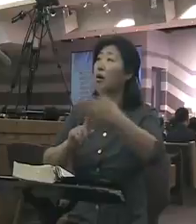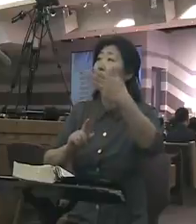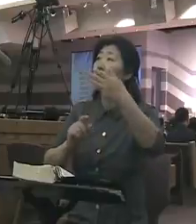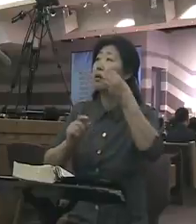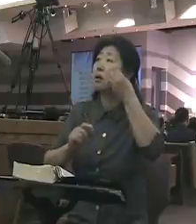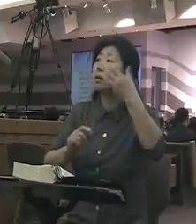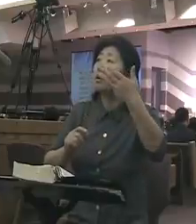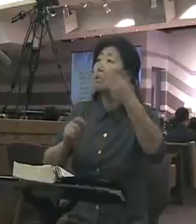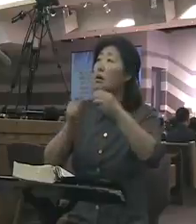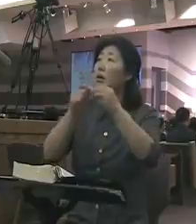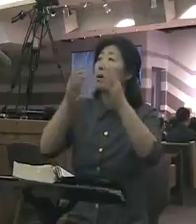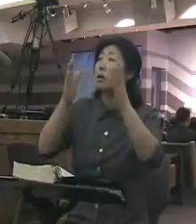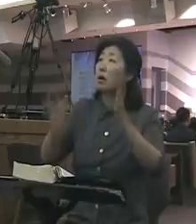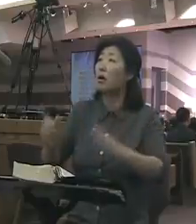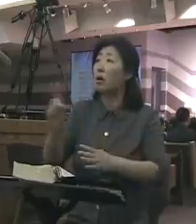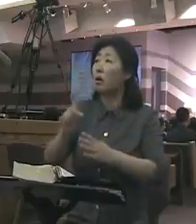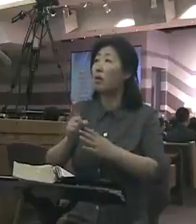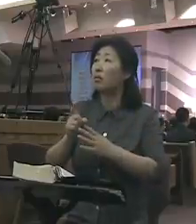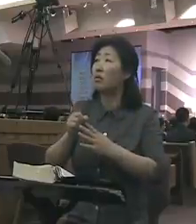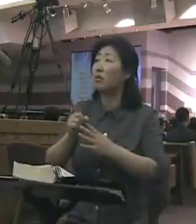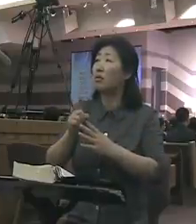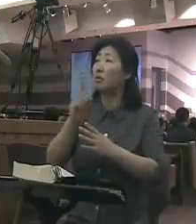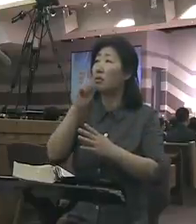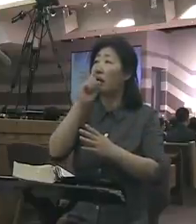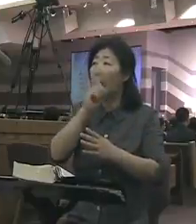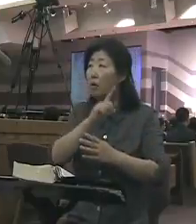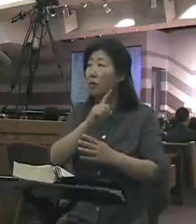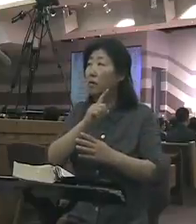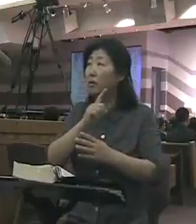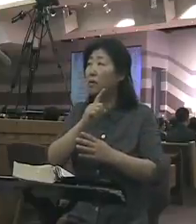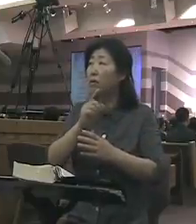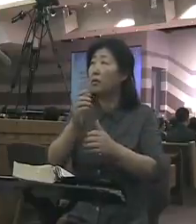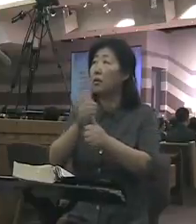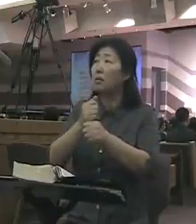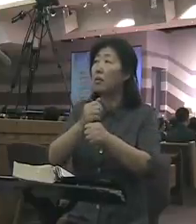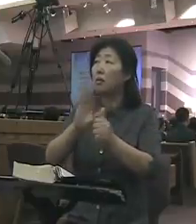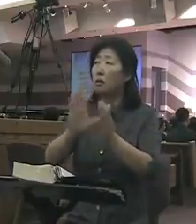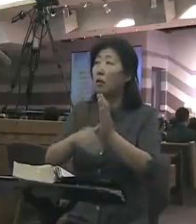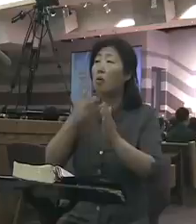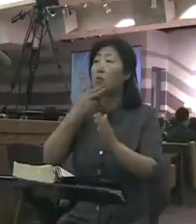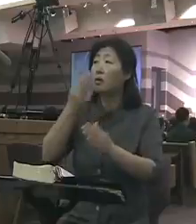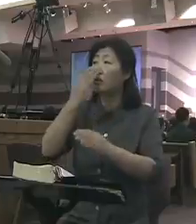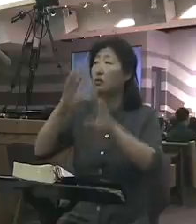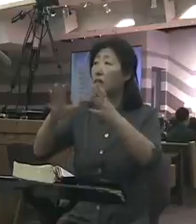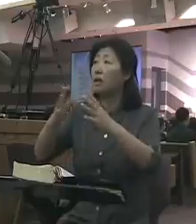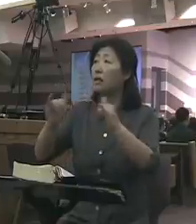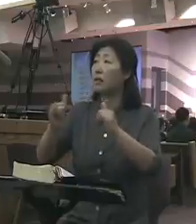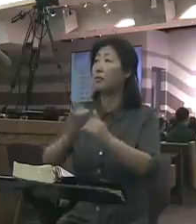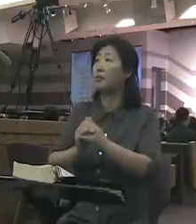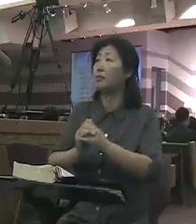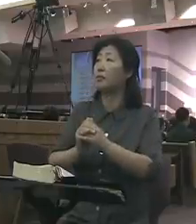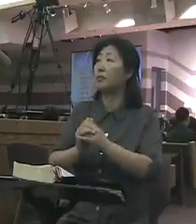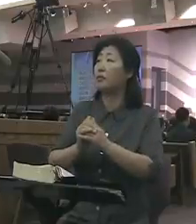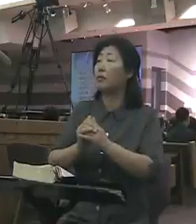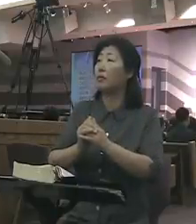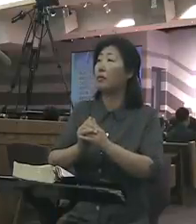나는 어디 한 군데 흠잡을 데 없는 진짜 유대인입니다. 게다가 유대교의 모든 율법과 관습을 지키기를 가장